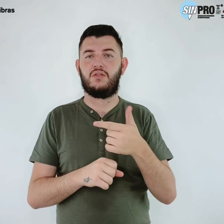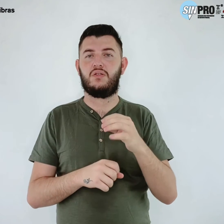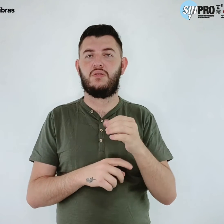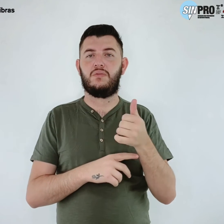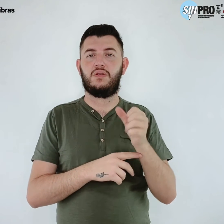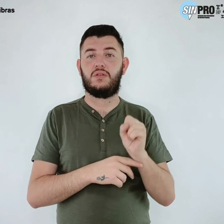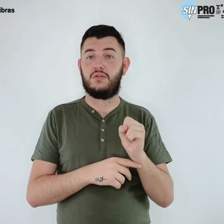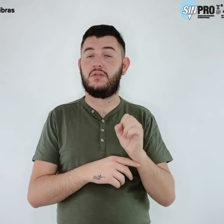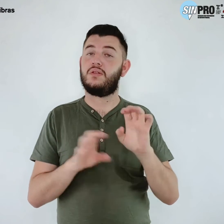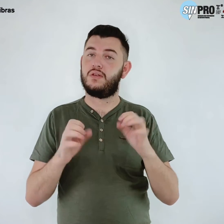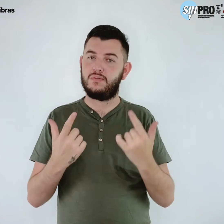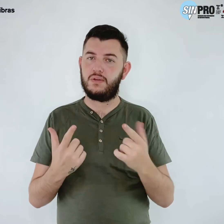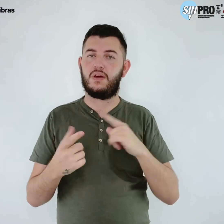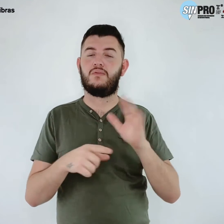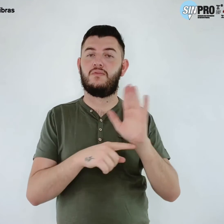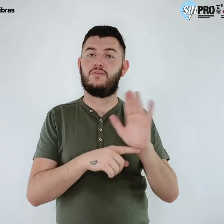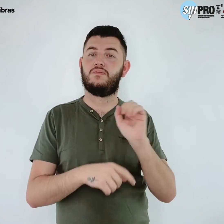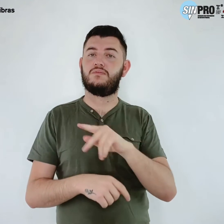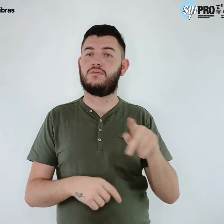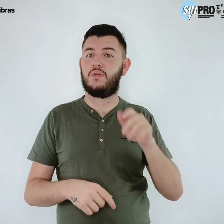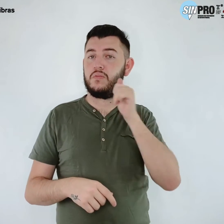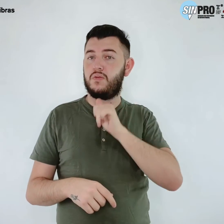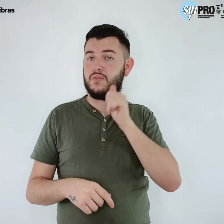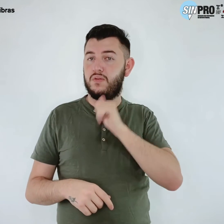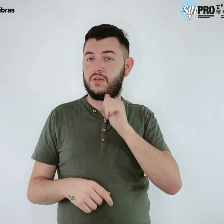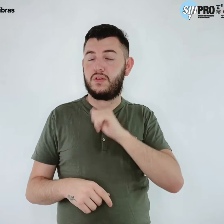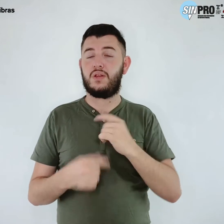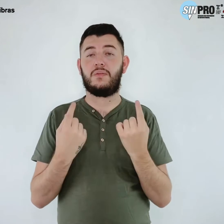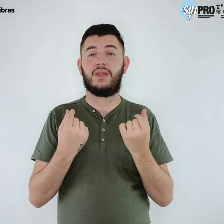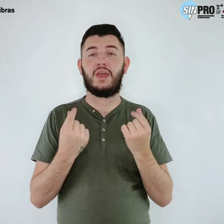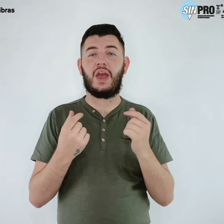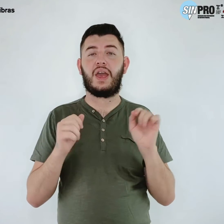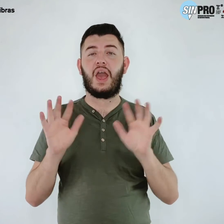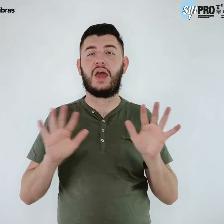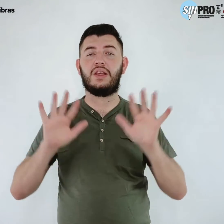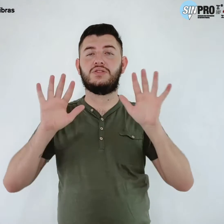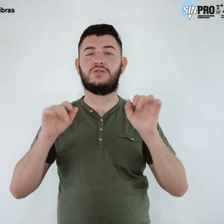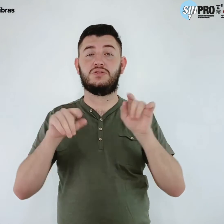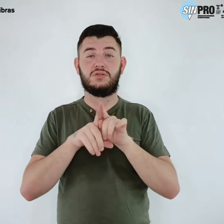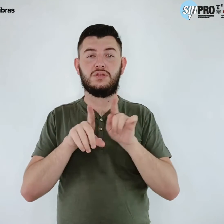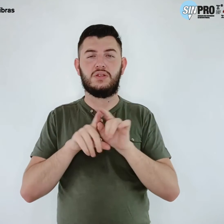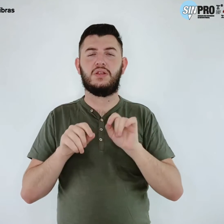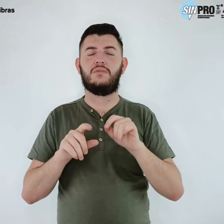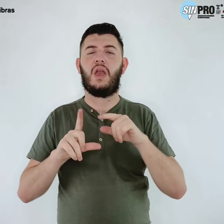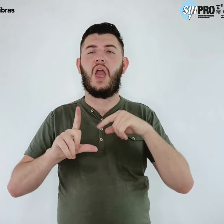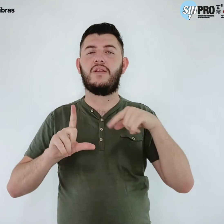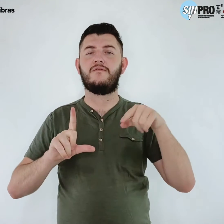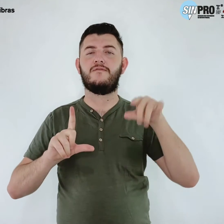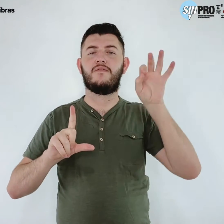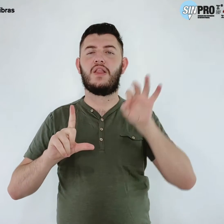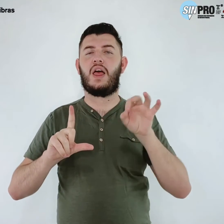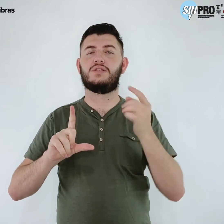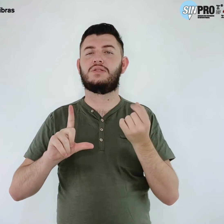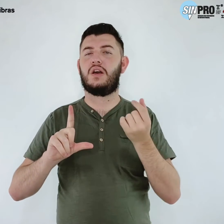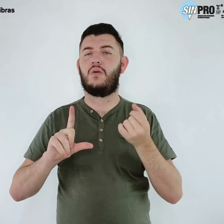2018. Para além do vídeo da professora, a carestia e a inflação são